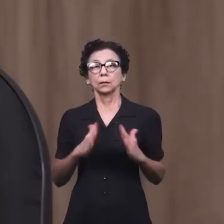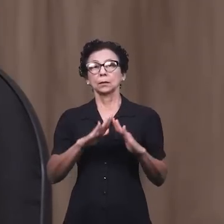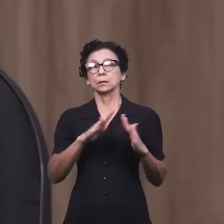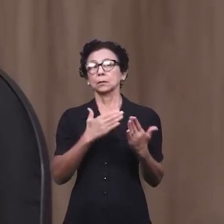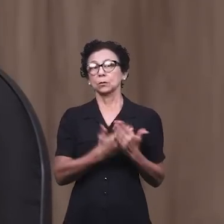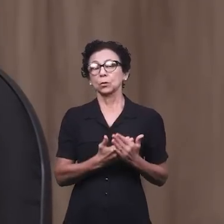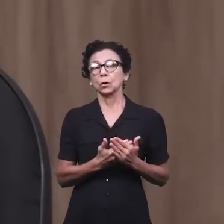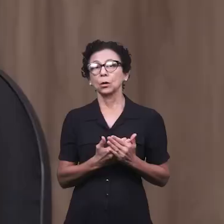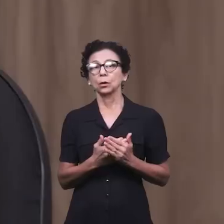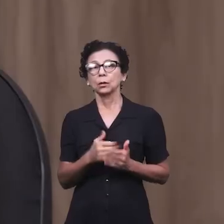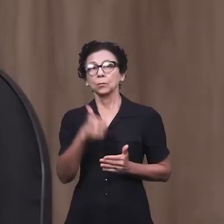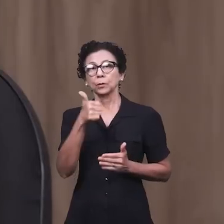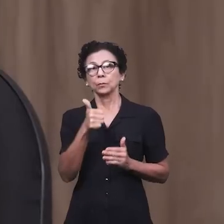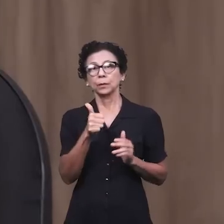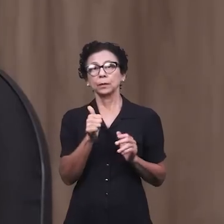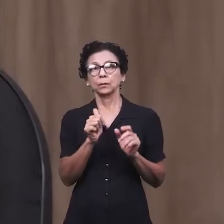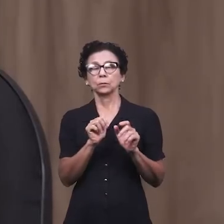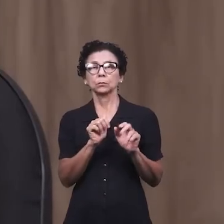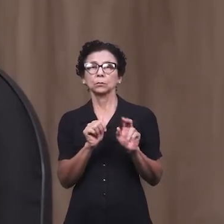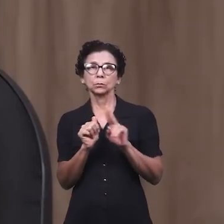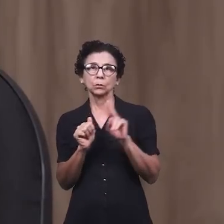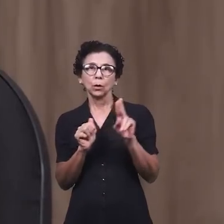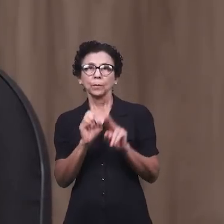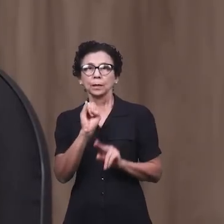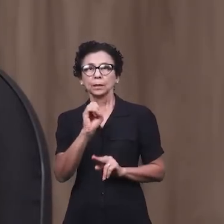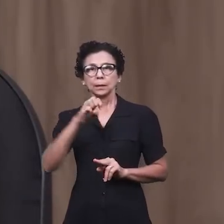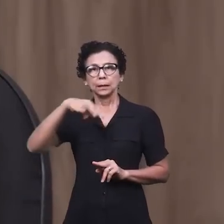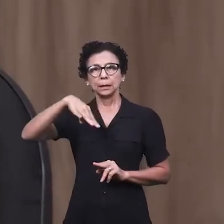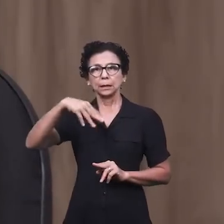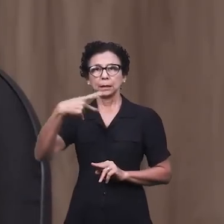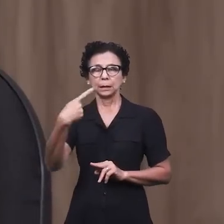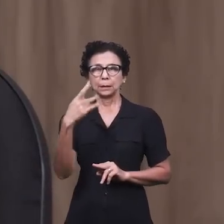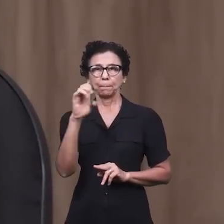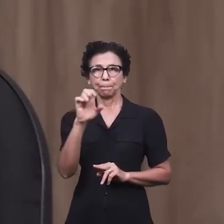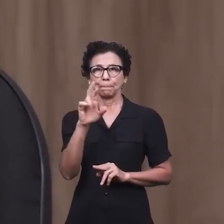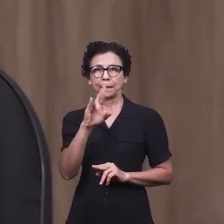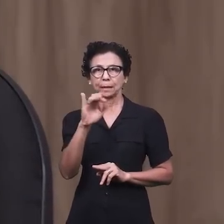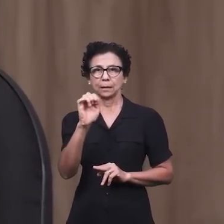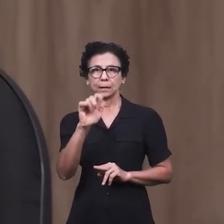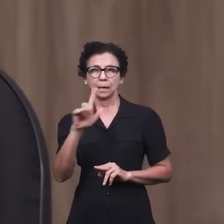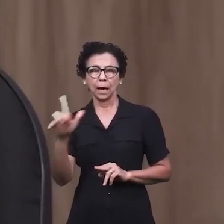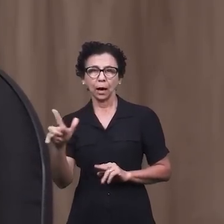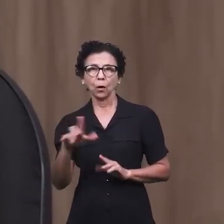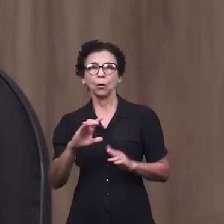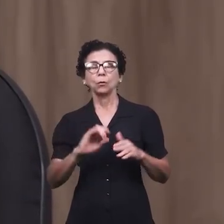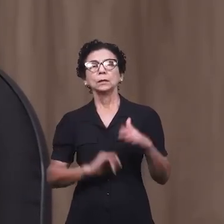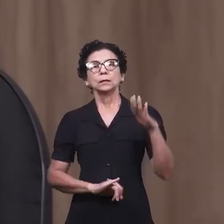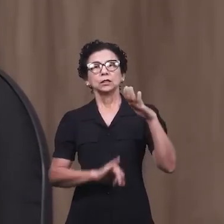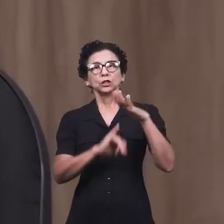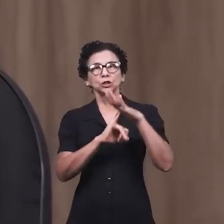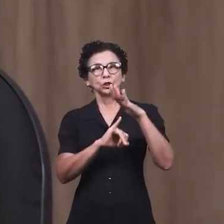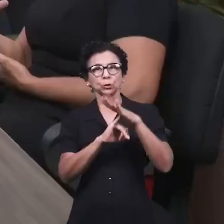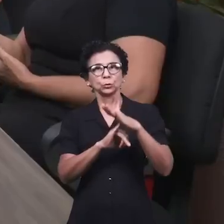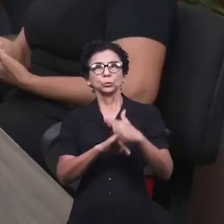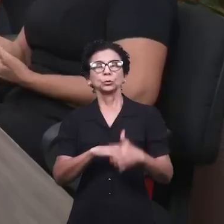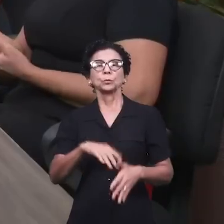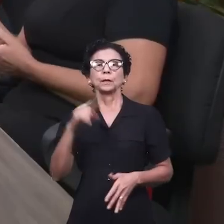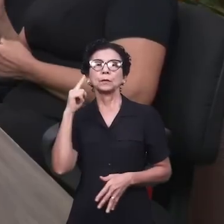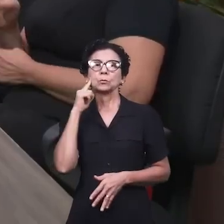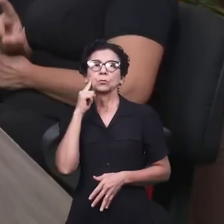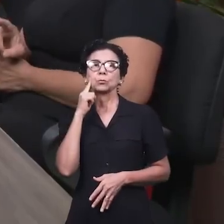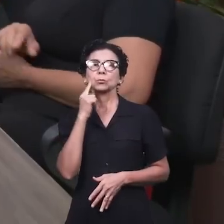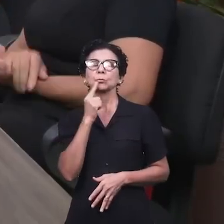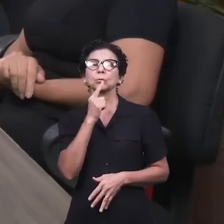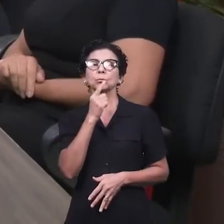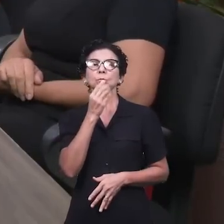primeiro nome, ela teve como Imperial Instituto para Surdos Mudos, viu, Priscila? Lembrando que era